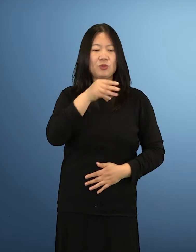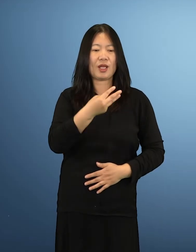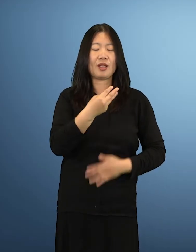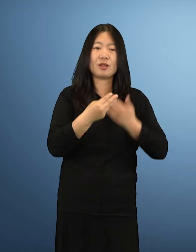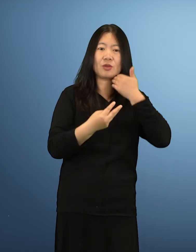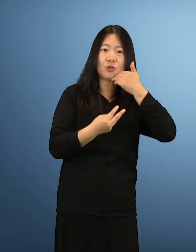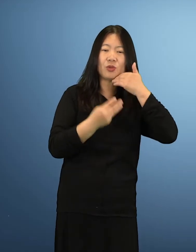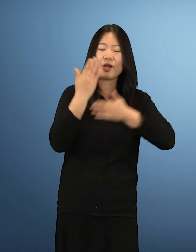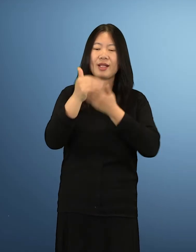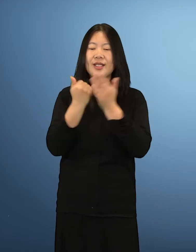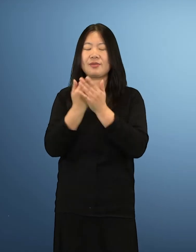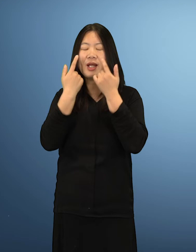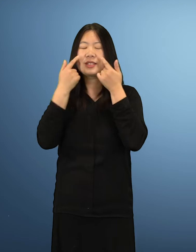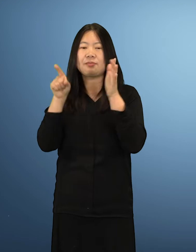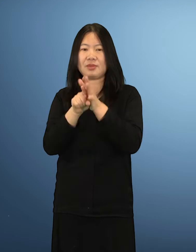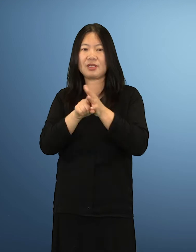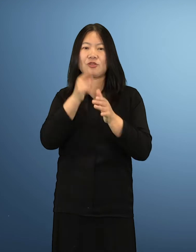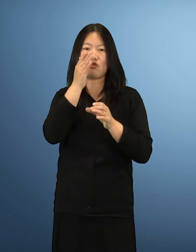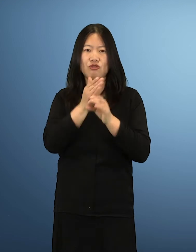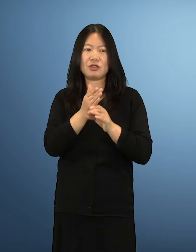하나님을 확신하고 있다, 그 뜻이에요.